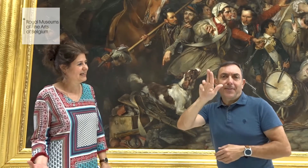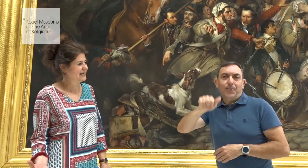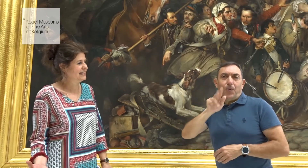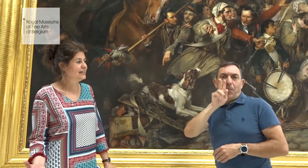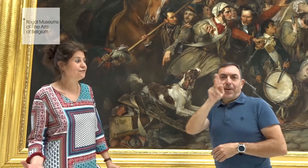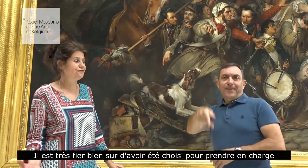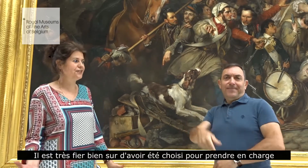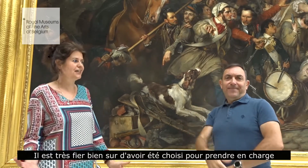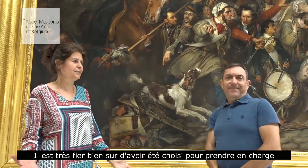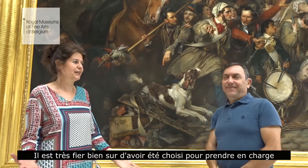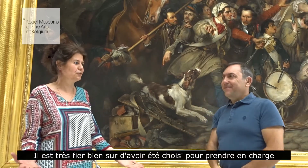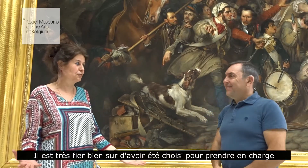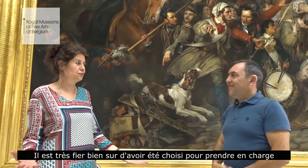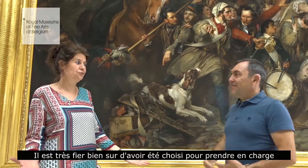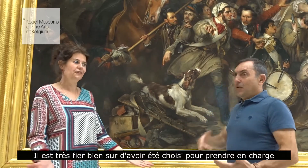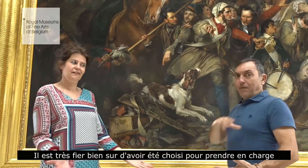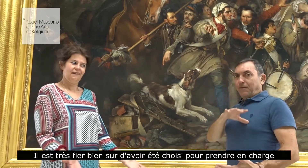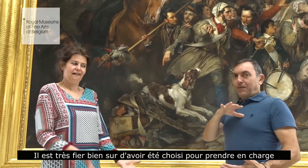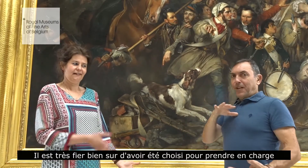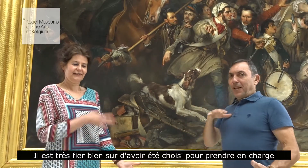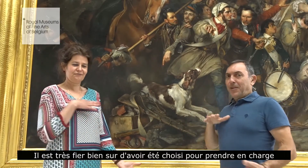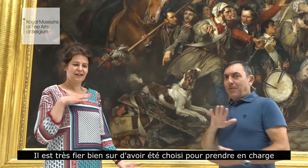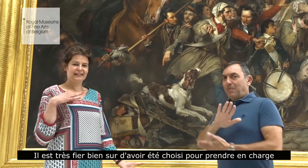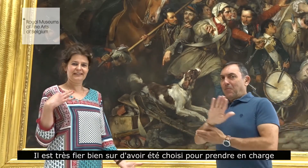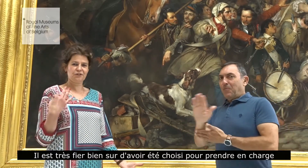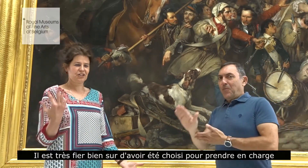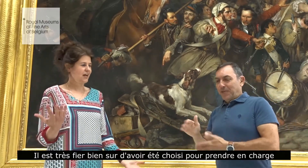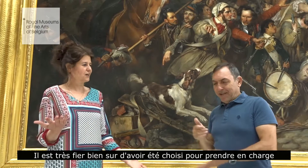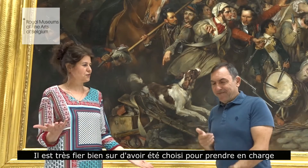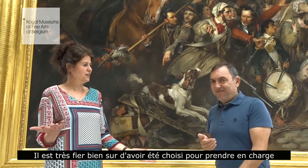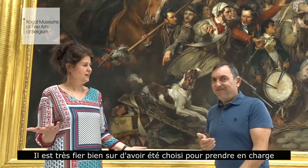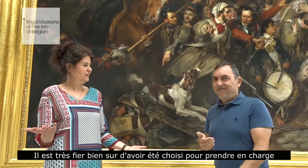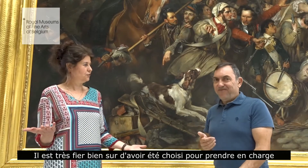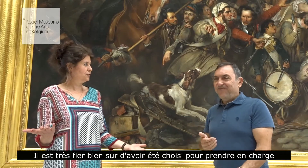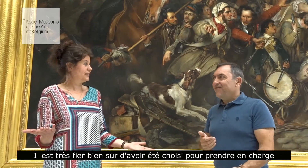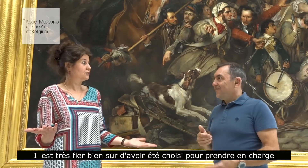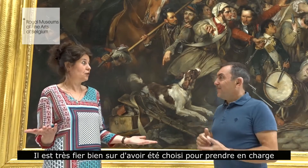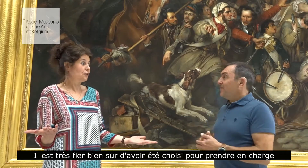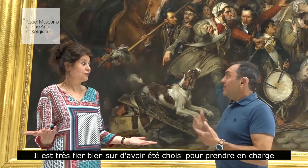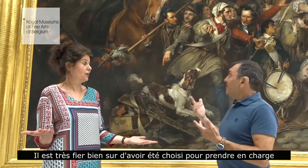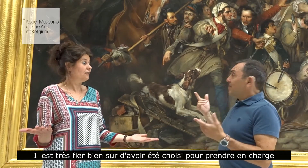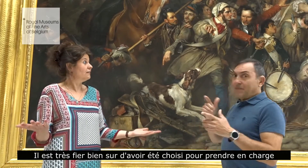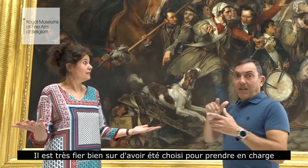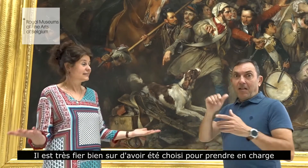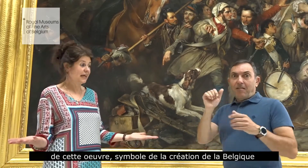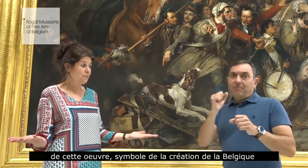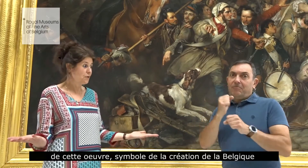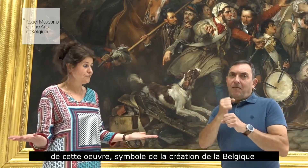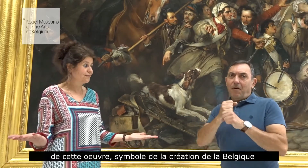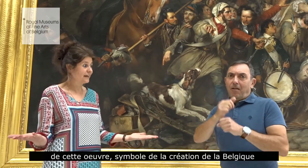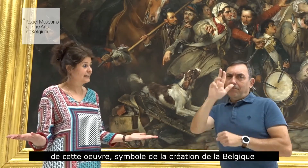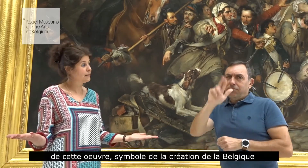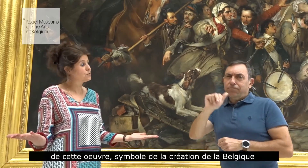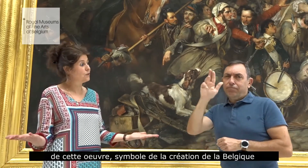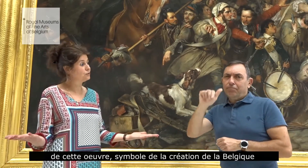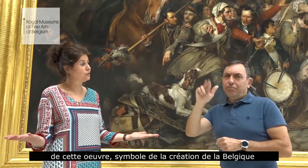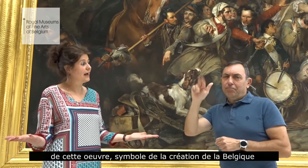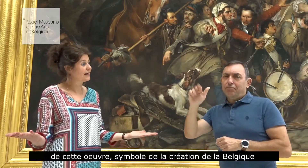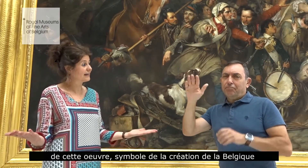Il est fier, bien entendu, d'avoir été en charge de cette œuvre, symbole véritablement de la